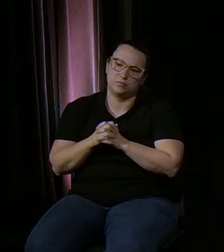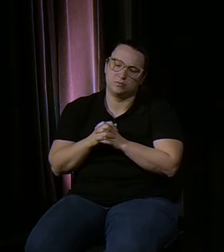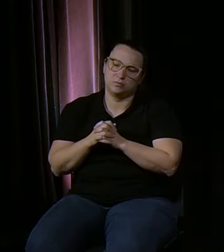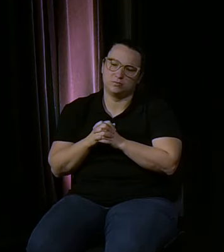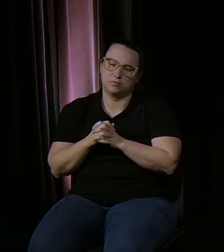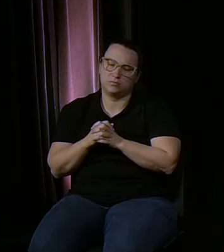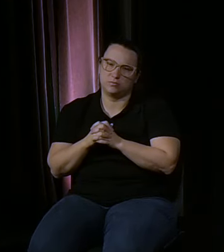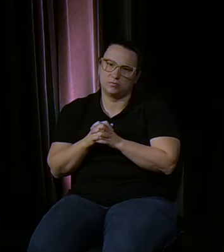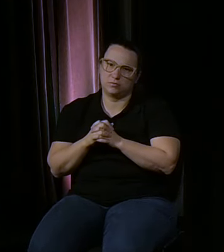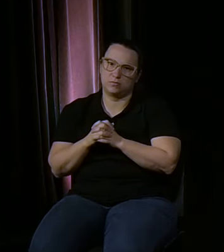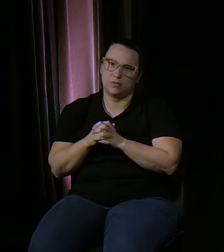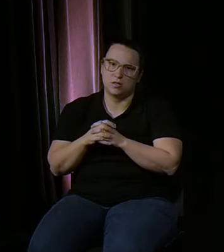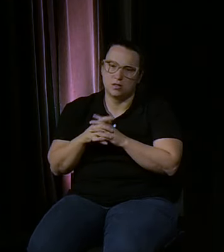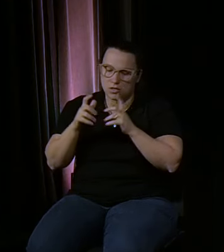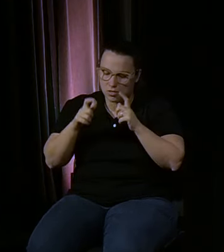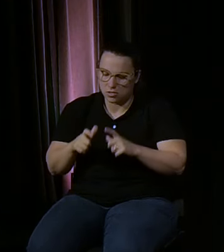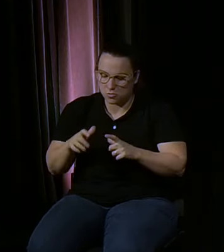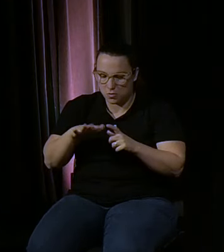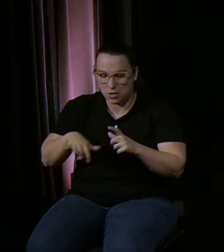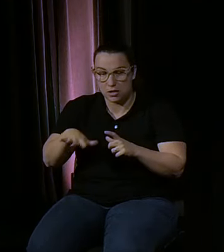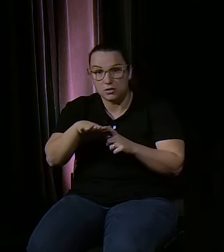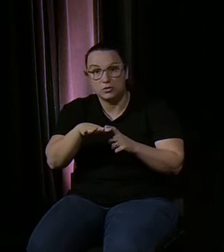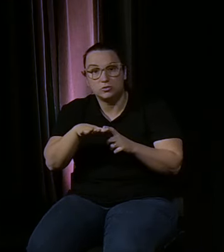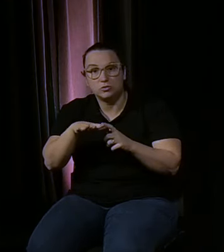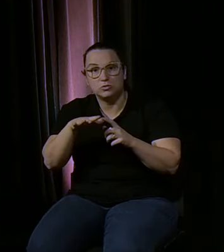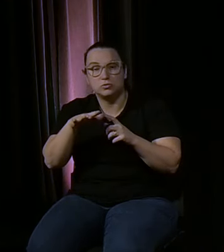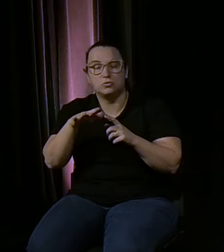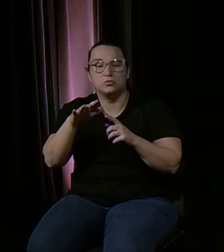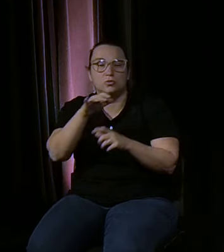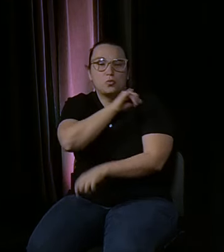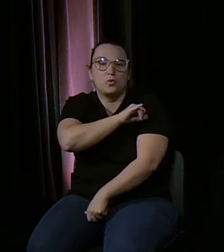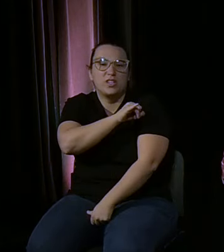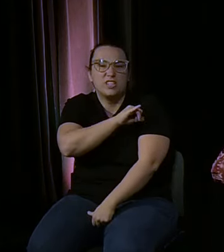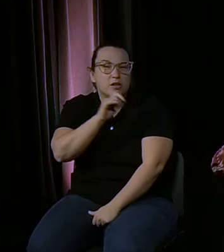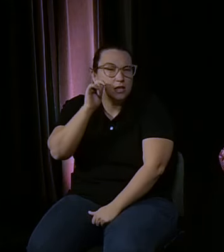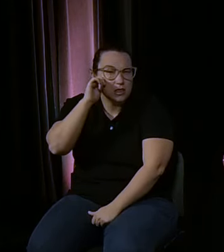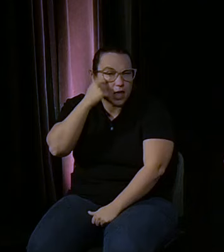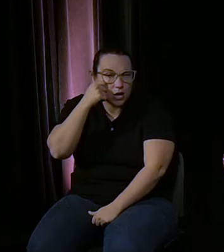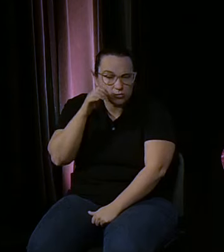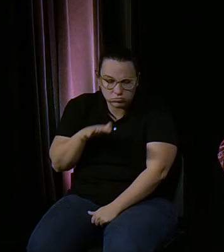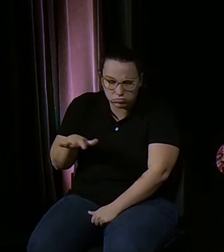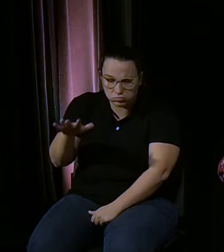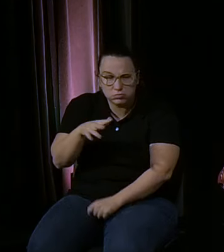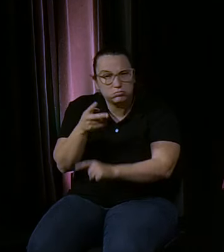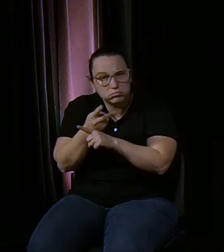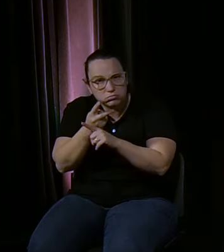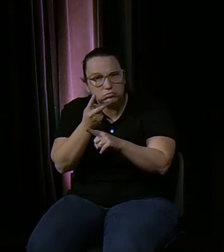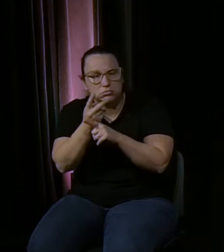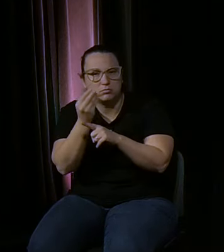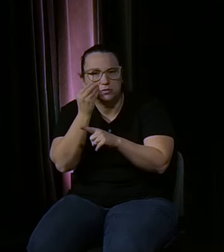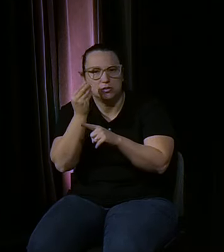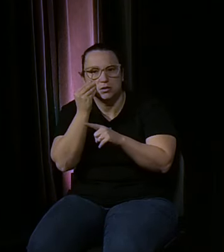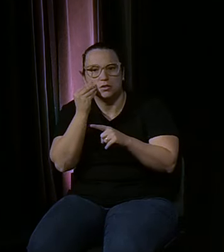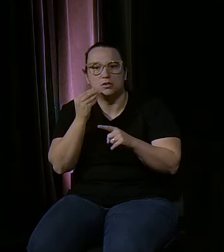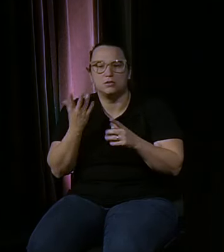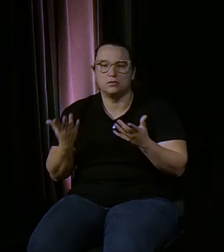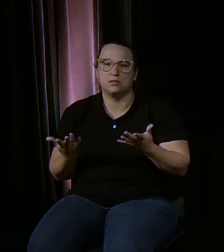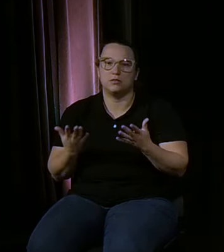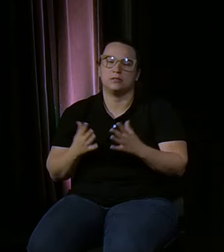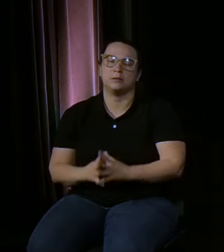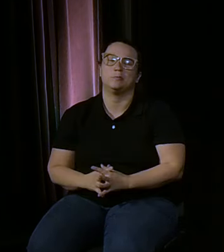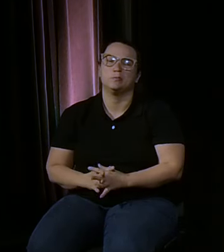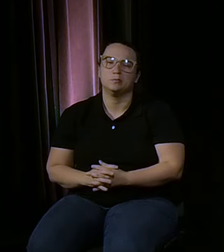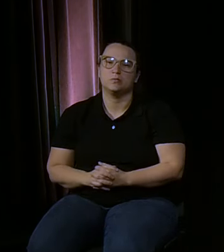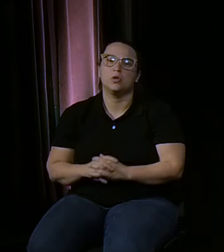recuperando esses espaços negros no Rio de Janeiro e identificando de uma maneira muito didática, praticamente televisiva às